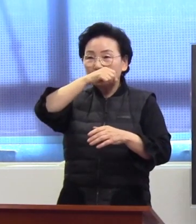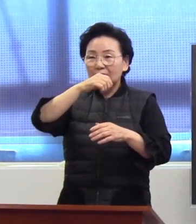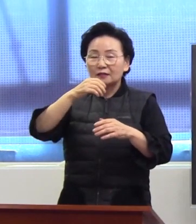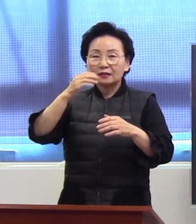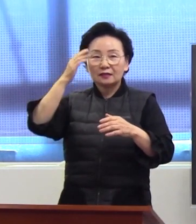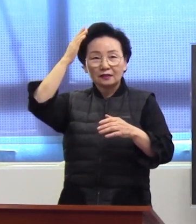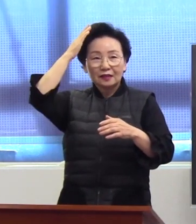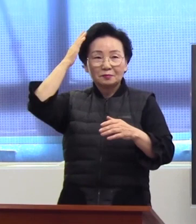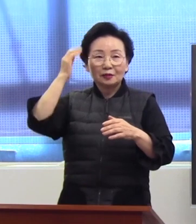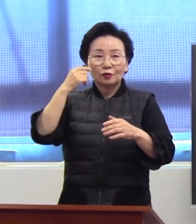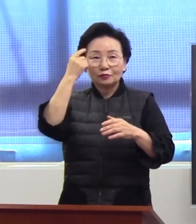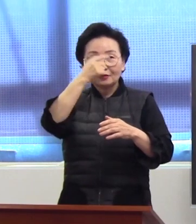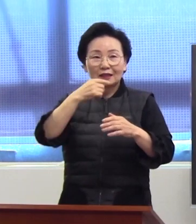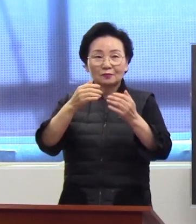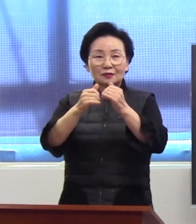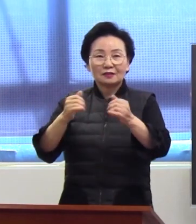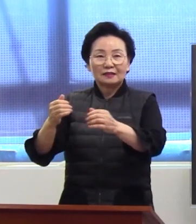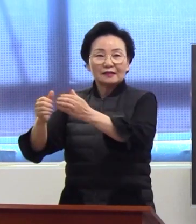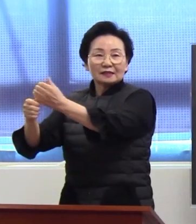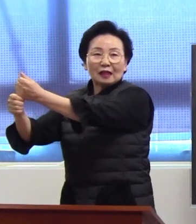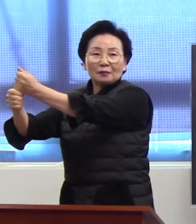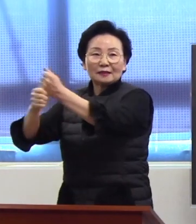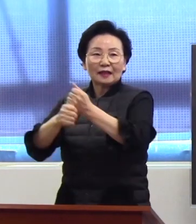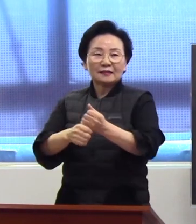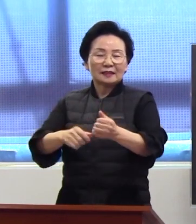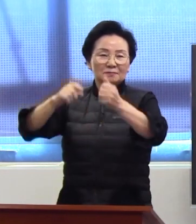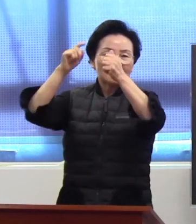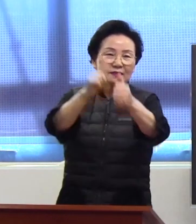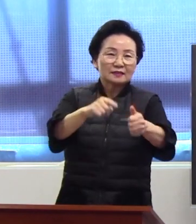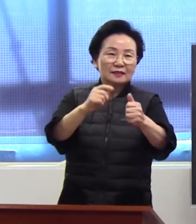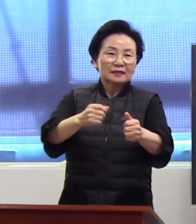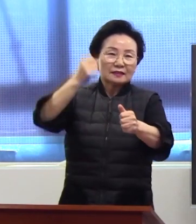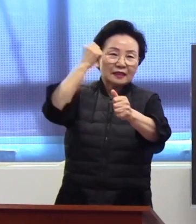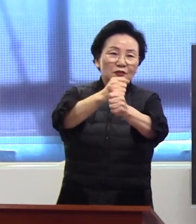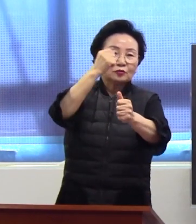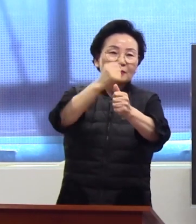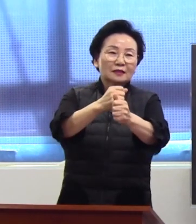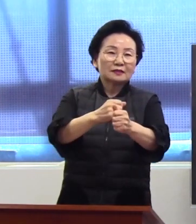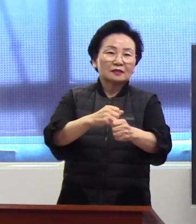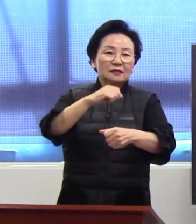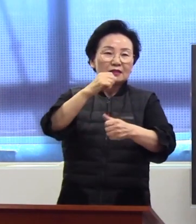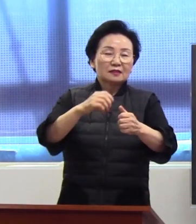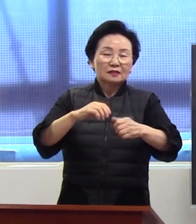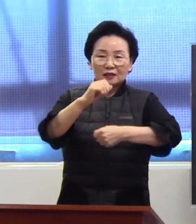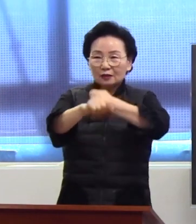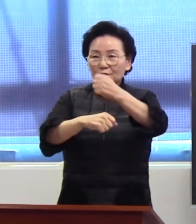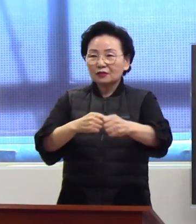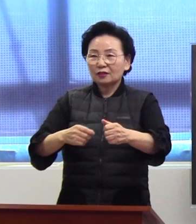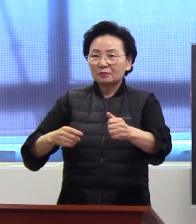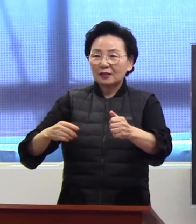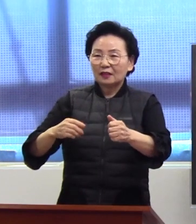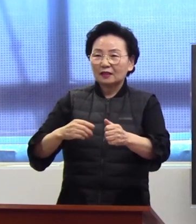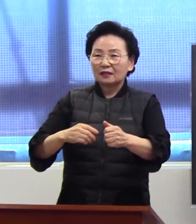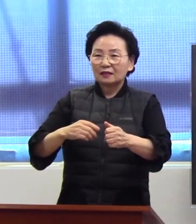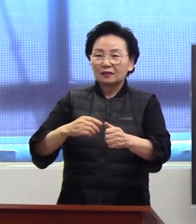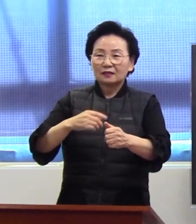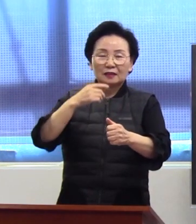아프리카 까만 얼굴 사람들 잡아다가 그냥 막 때리고 막 그냥 짐승처럼 막 그냥